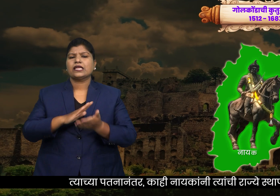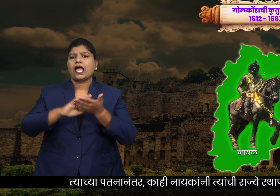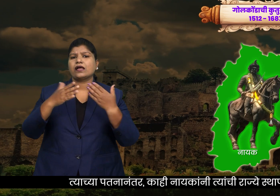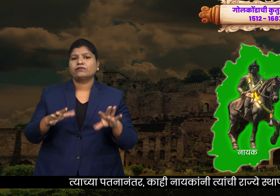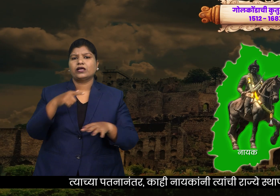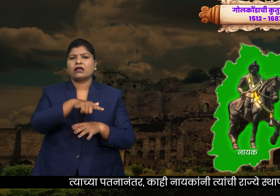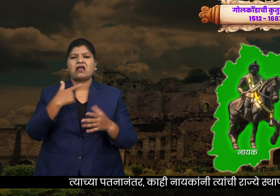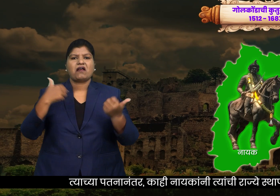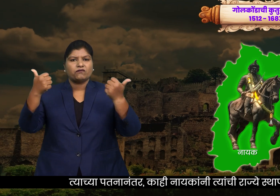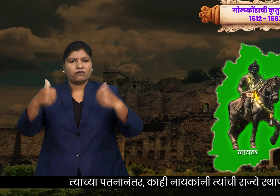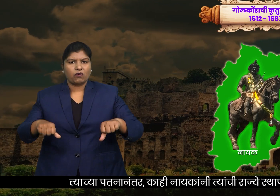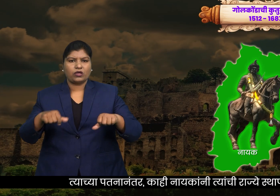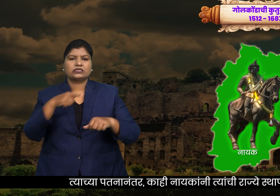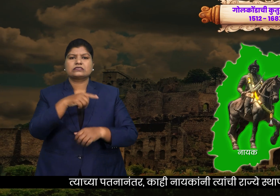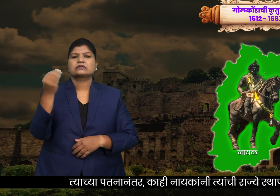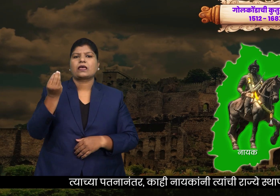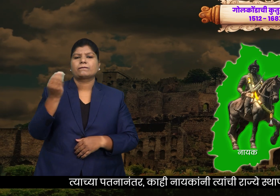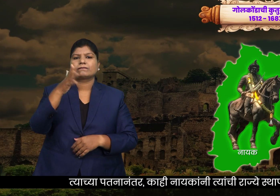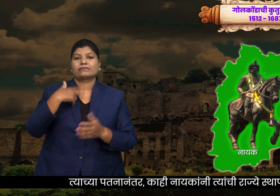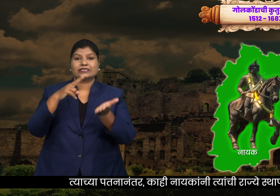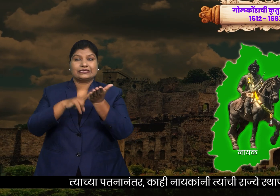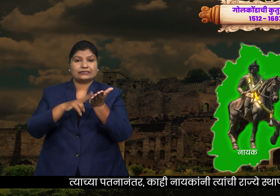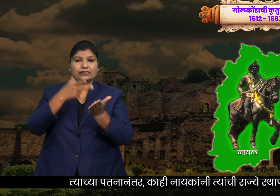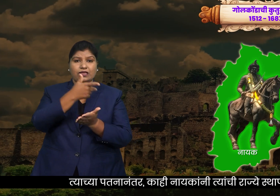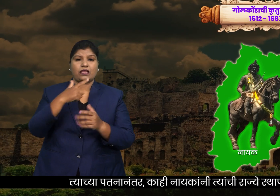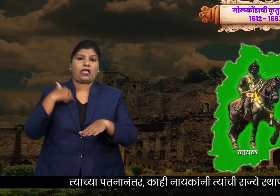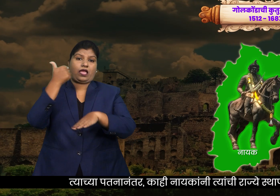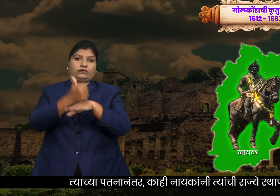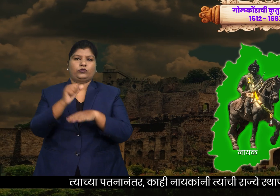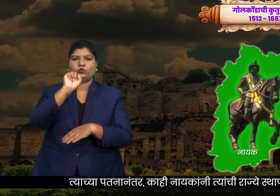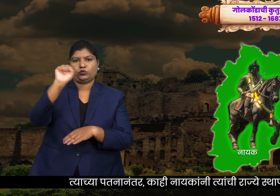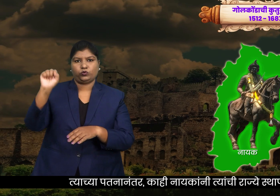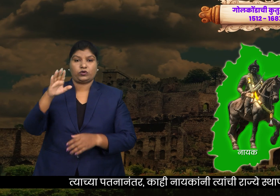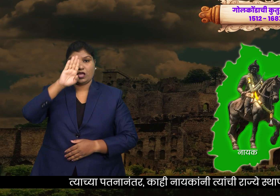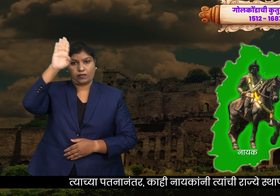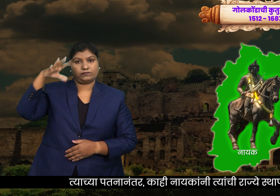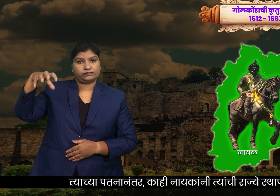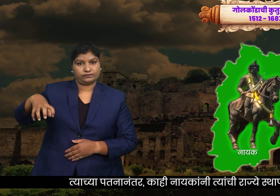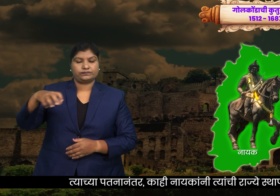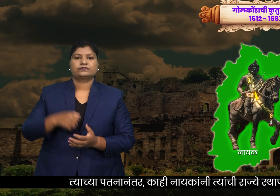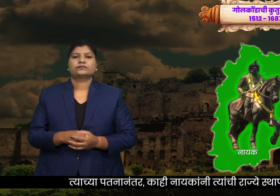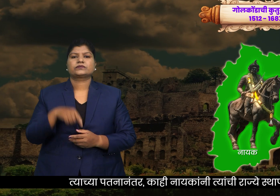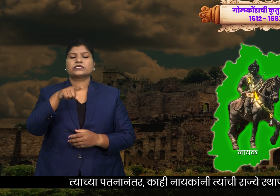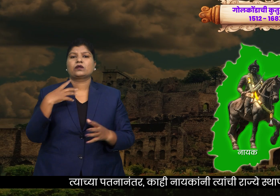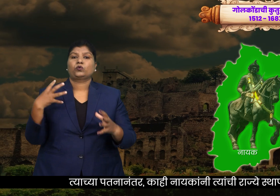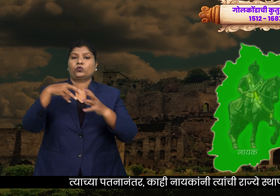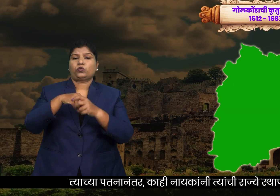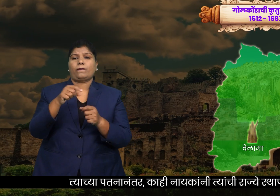त्याच्या पतनानंतर काही नायकांनी त्यांची राज्ये स्थापन केली,